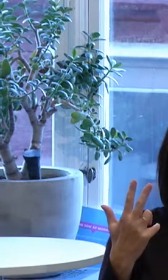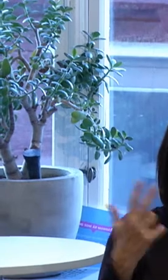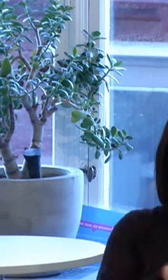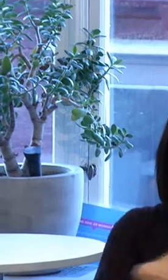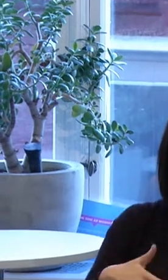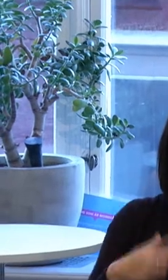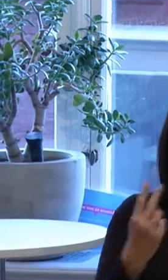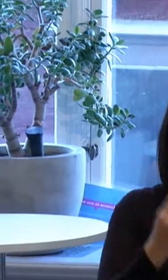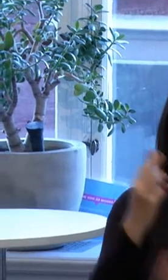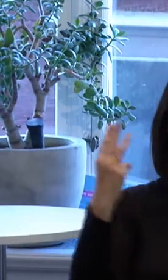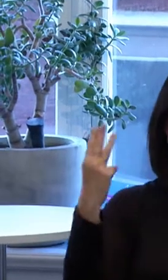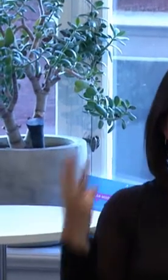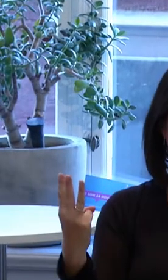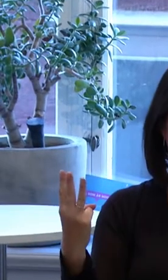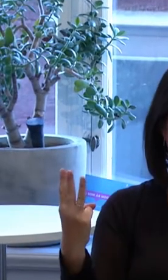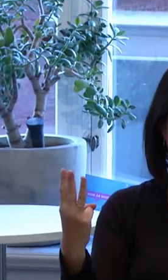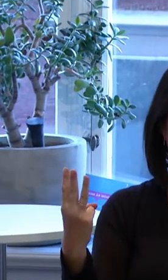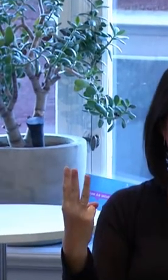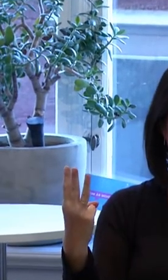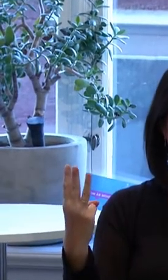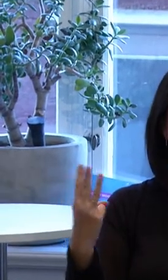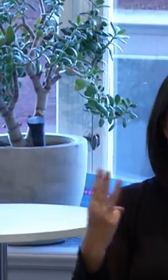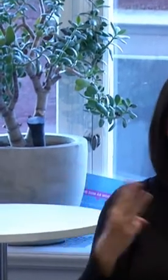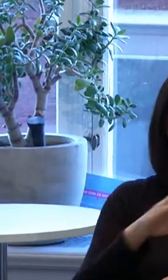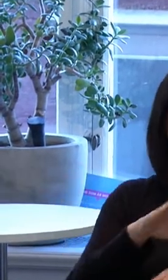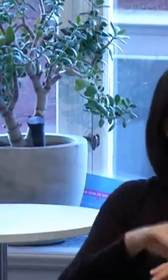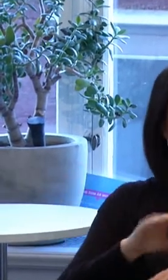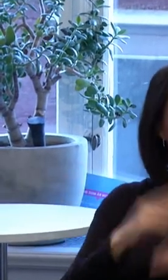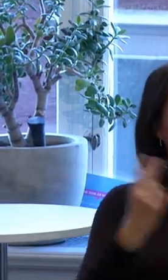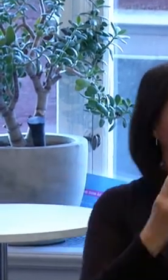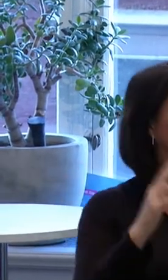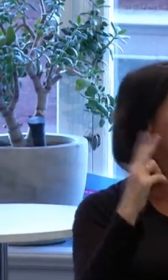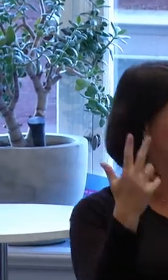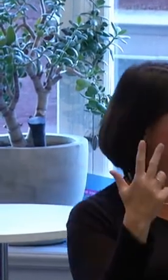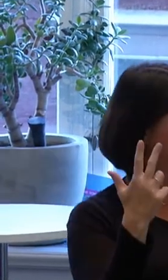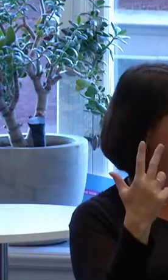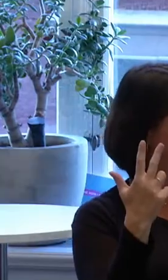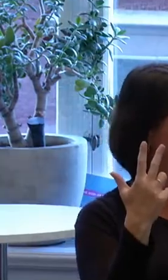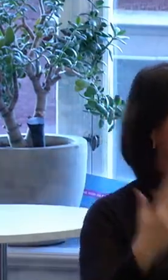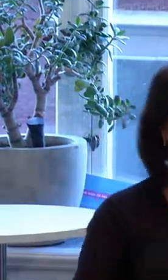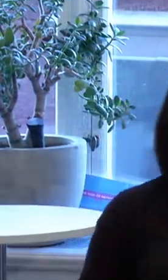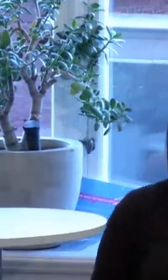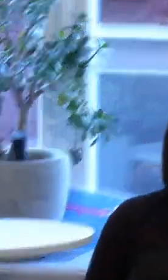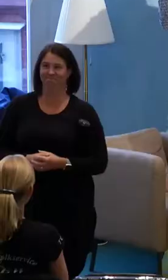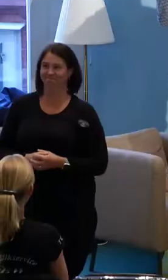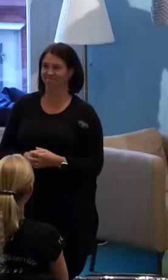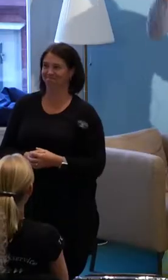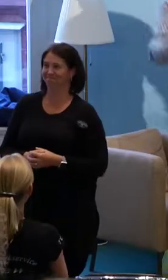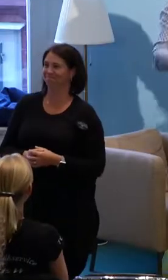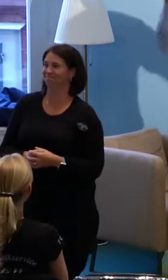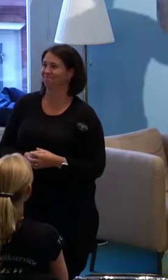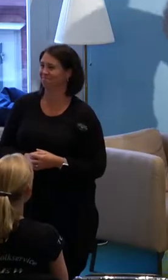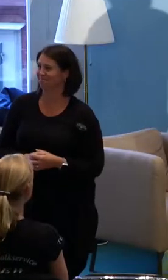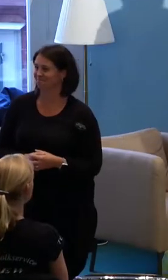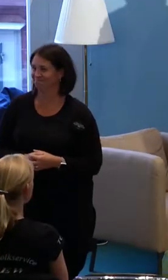betyder 3. Och vad betyder det på svenska? 8. Helt bisarrt.